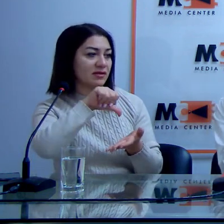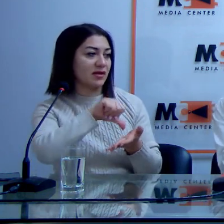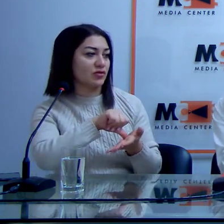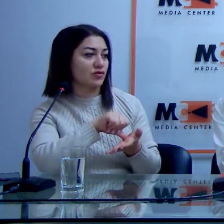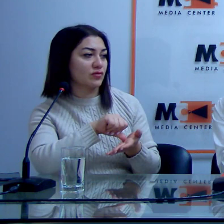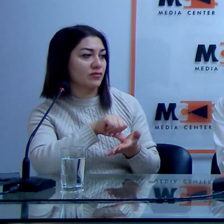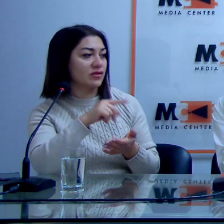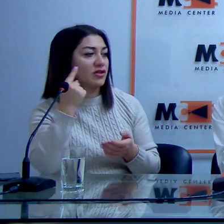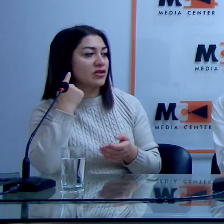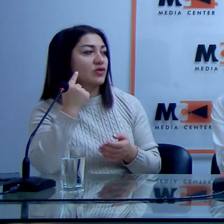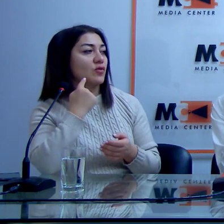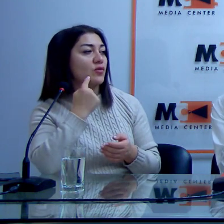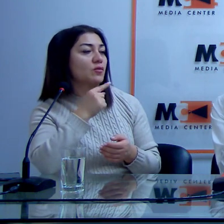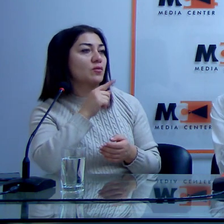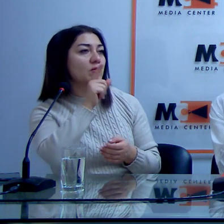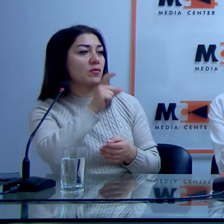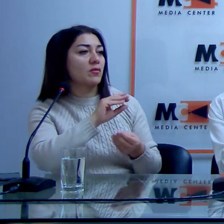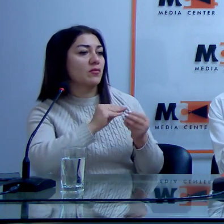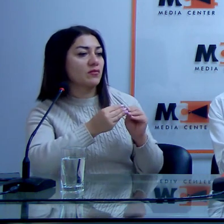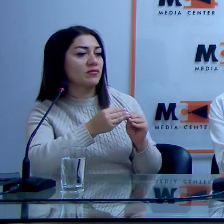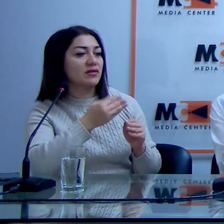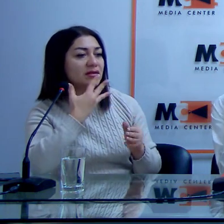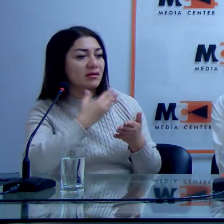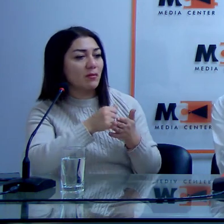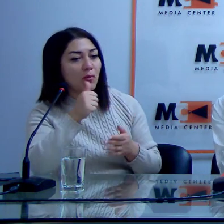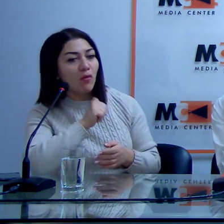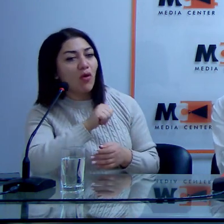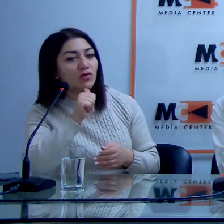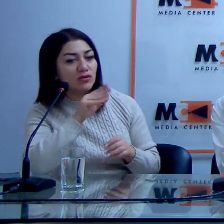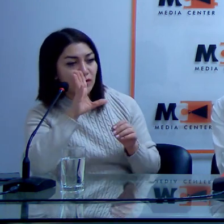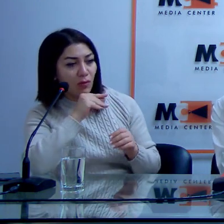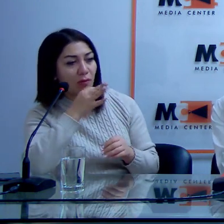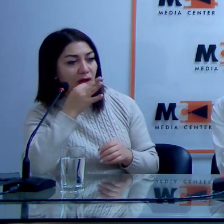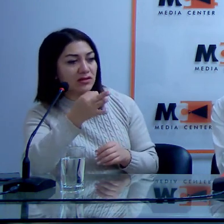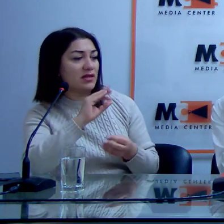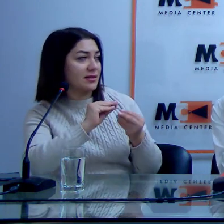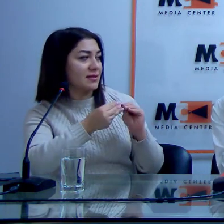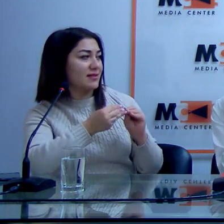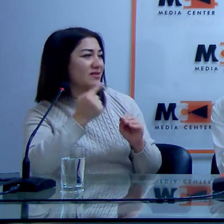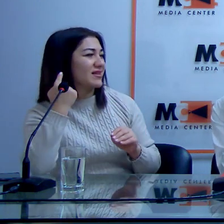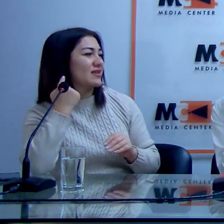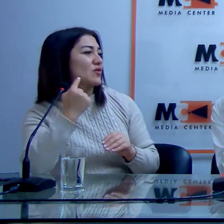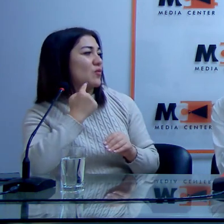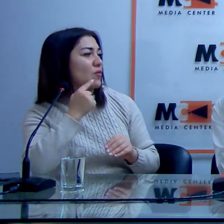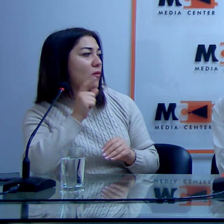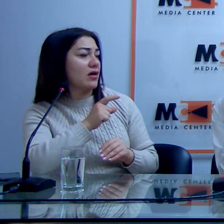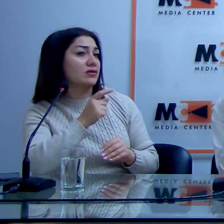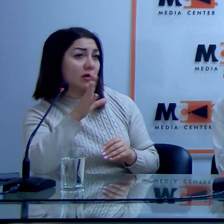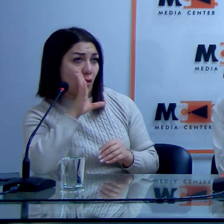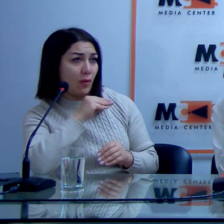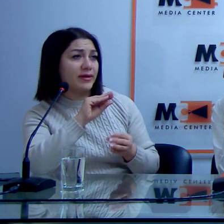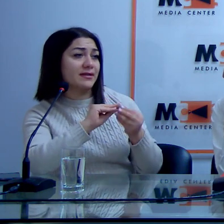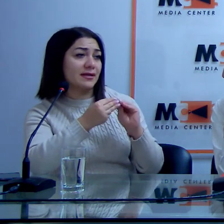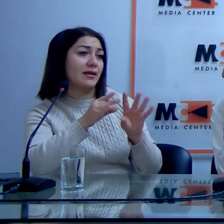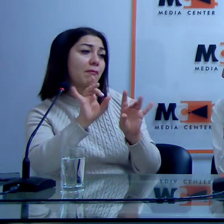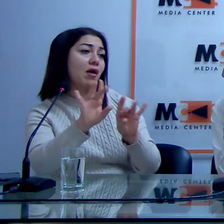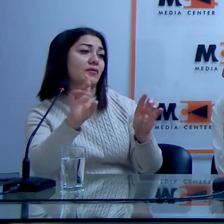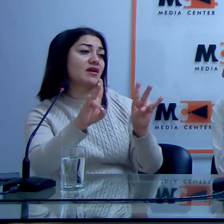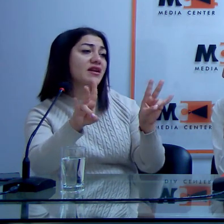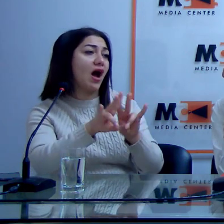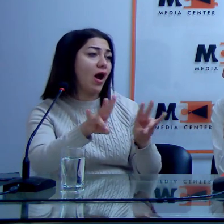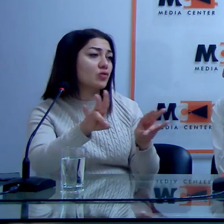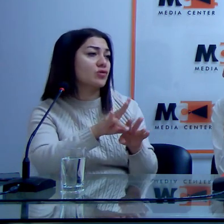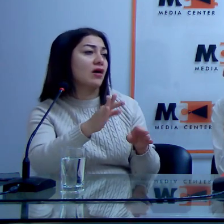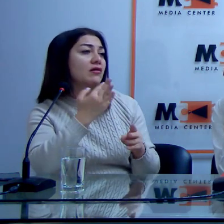իրենք որքանով են կարողանում սեփական փորձով մատնանշել խնդիրները, որպեսի քաղաքականություն մշակողները տեղեկացված լինեն